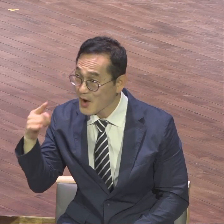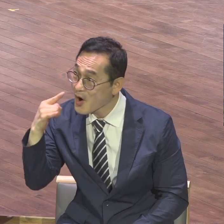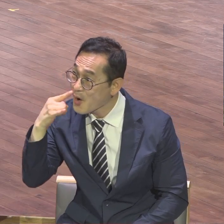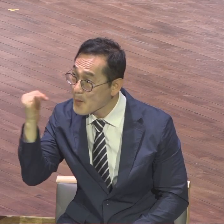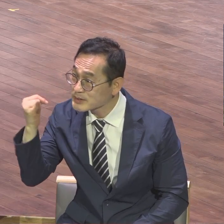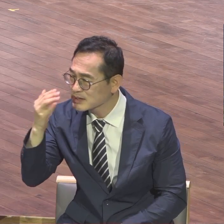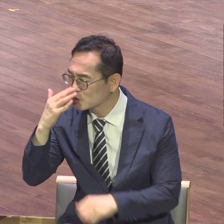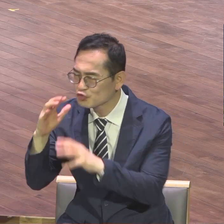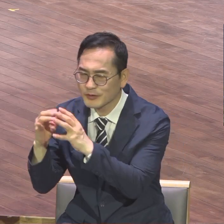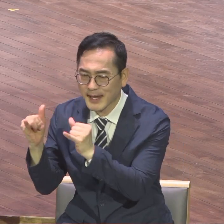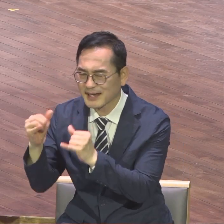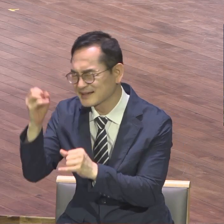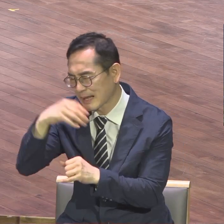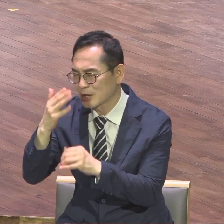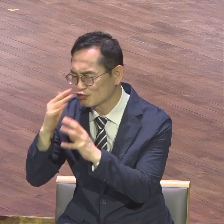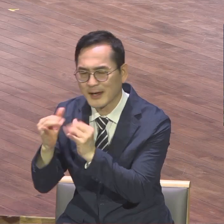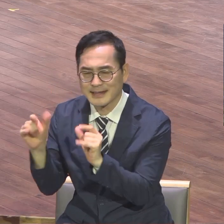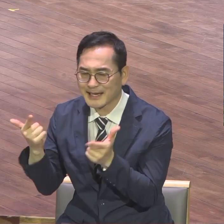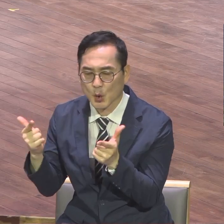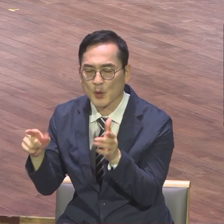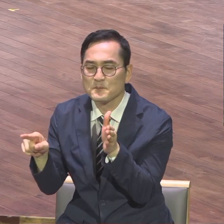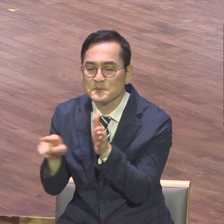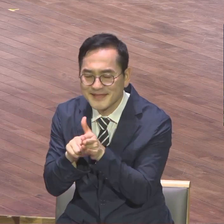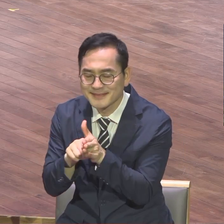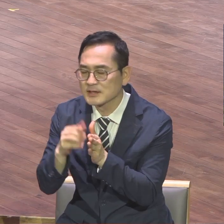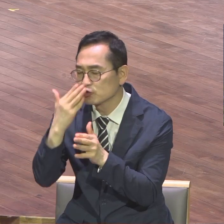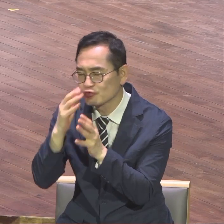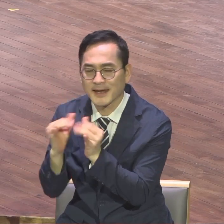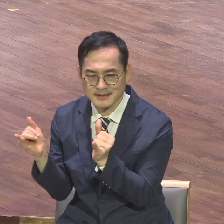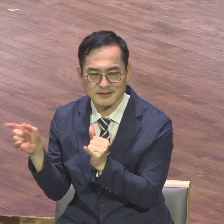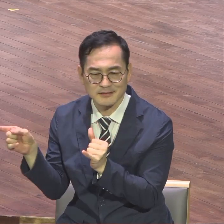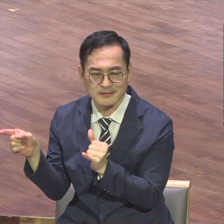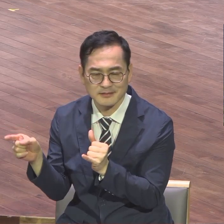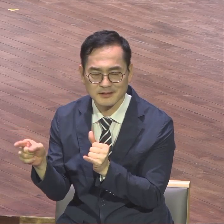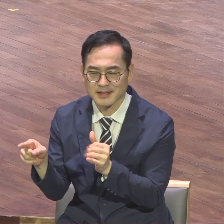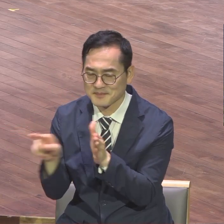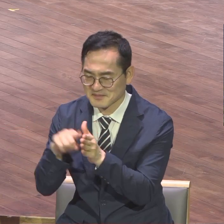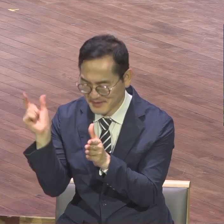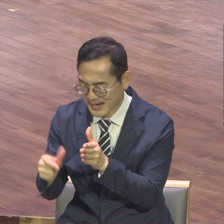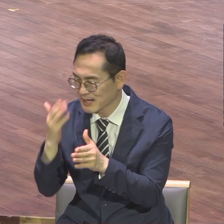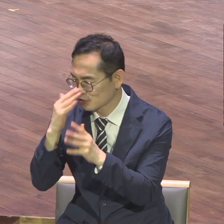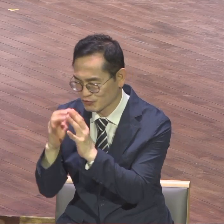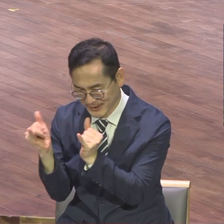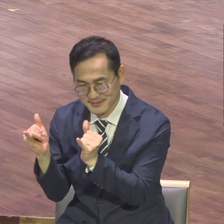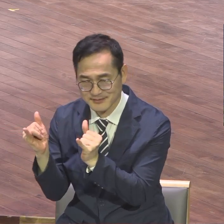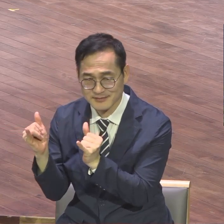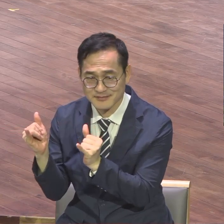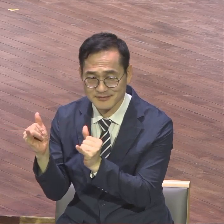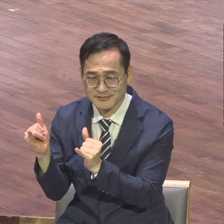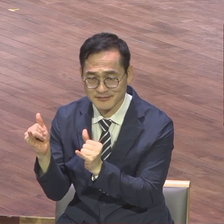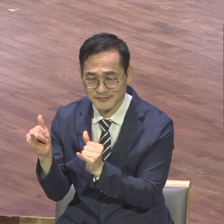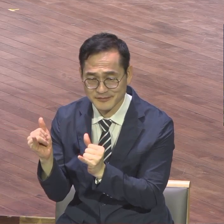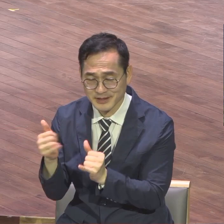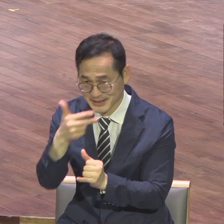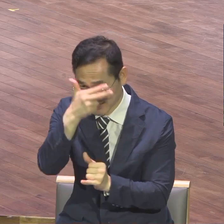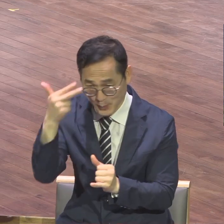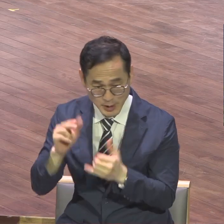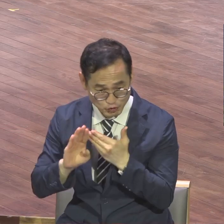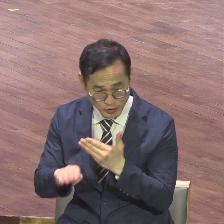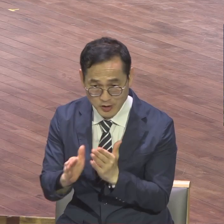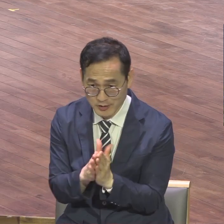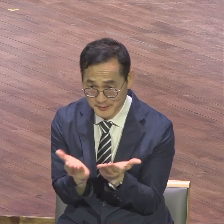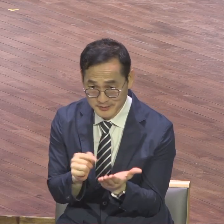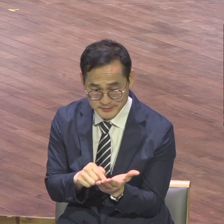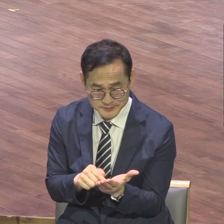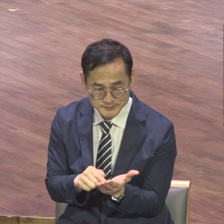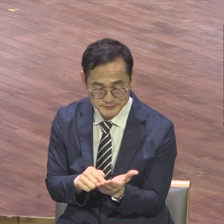유대 여자를 하지 않았어요. 믿는 유대 여자가 있어요. 믿는 유대 여자. 디모데후서 1장 5절에 보면 얼마나